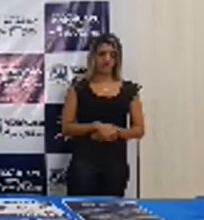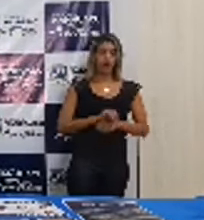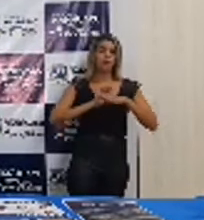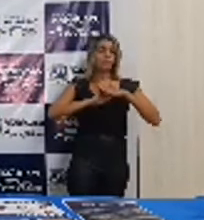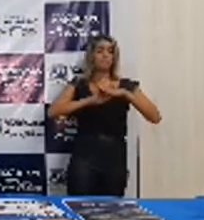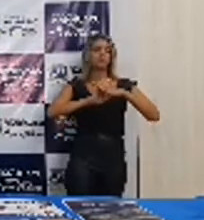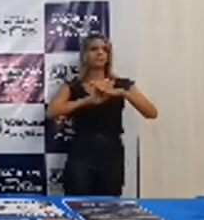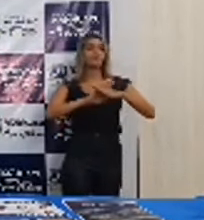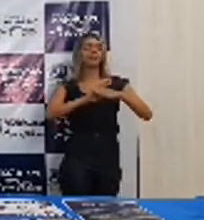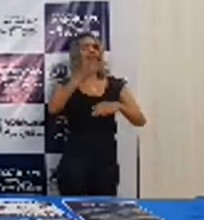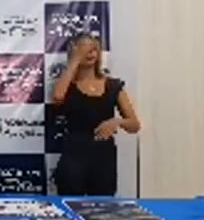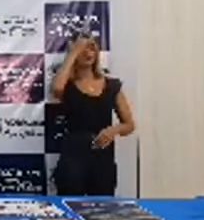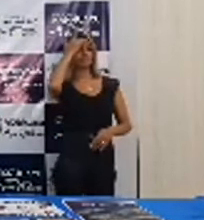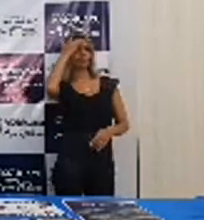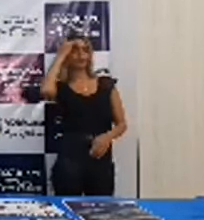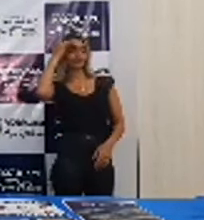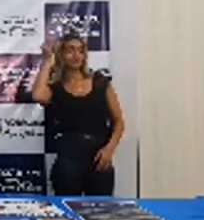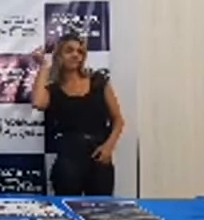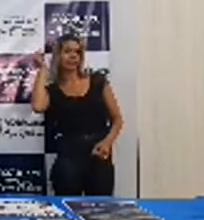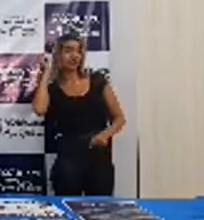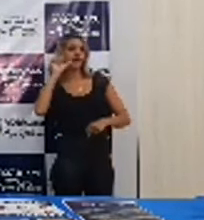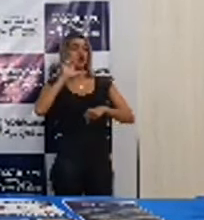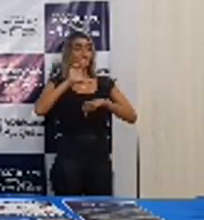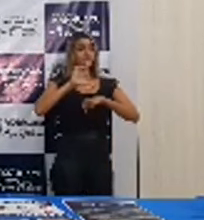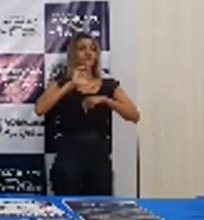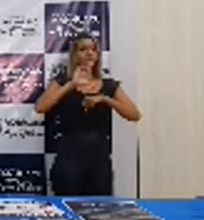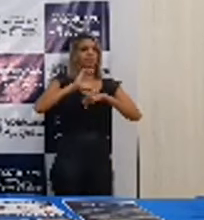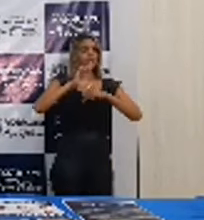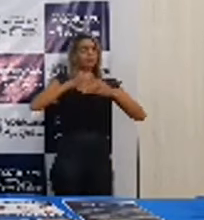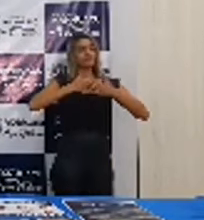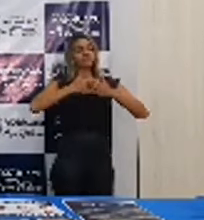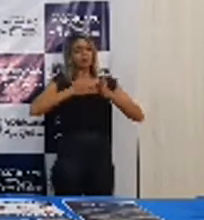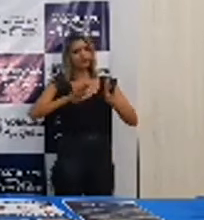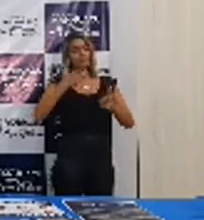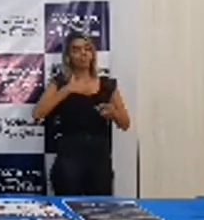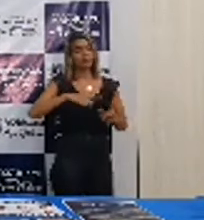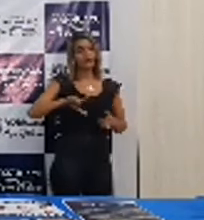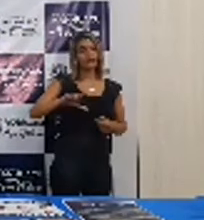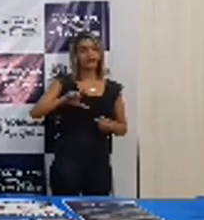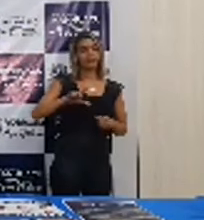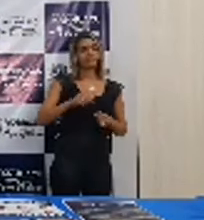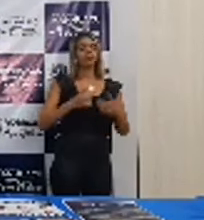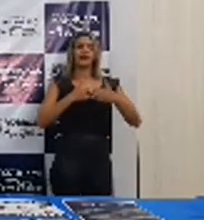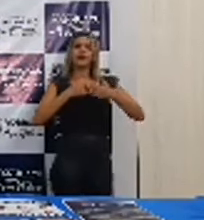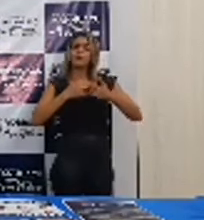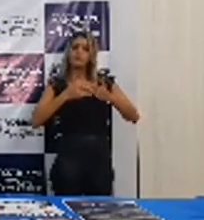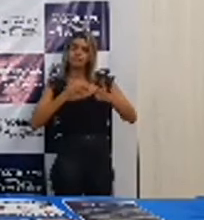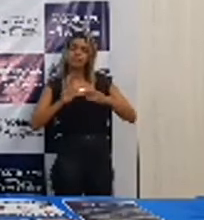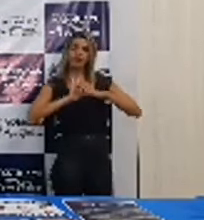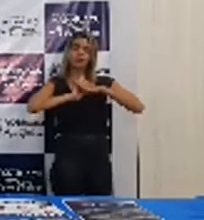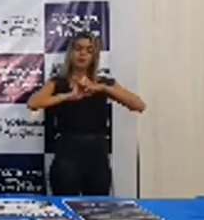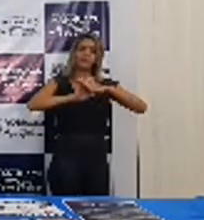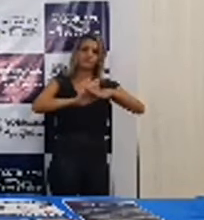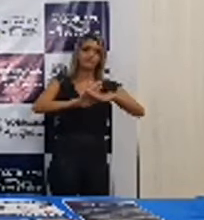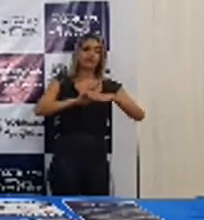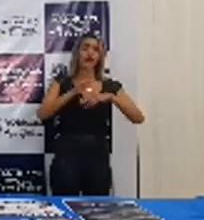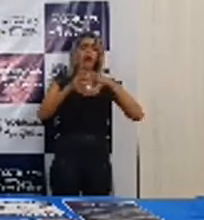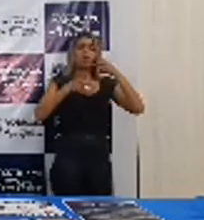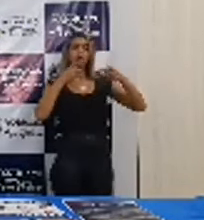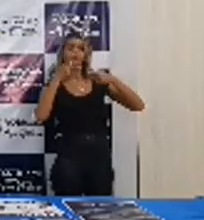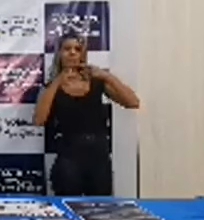as mudanças que vão acontecer, que podem vir no futuro próximo, a gente pode tentar também dialogando.